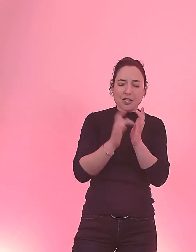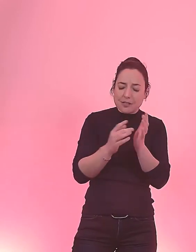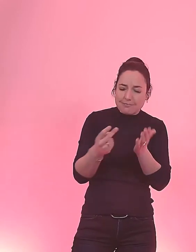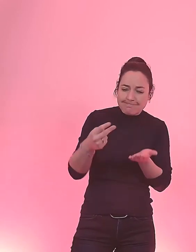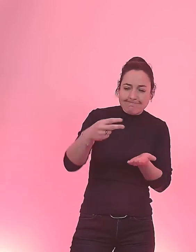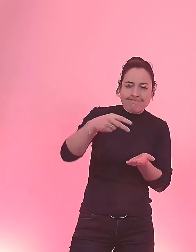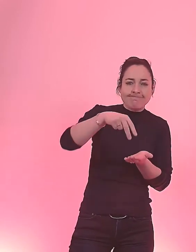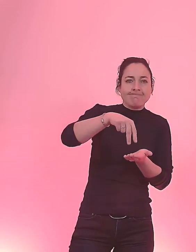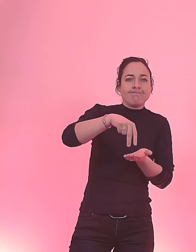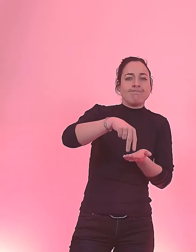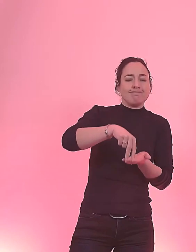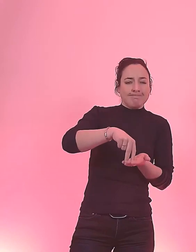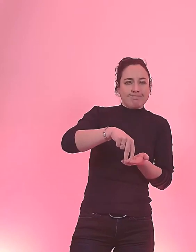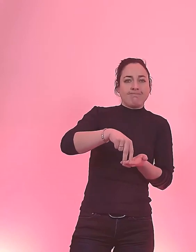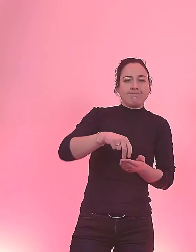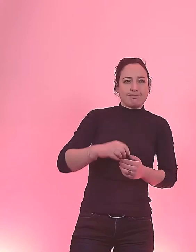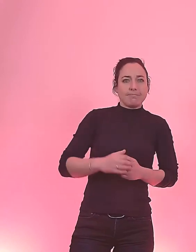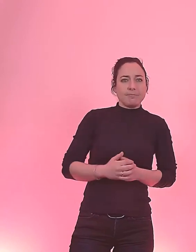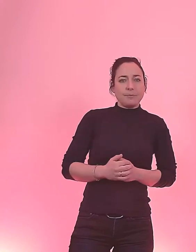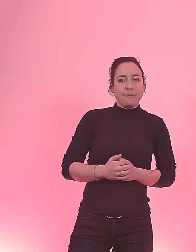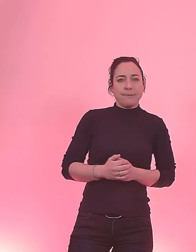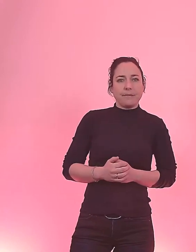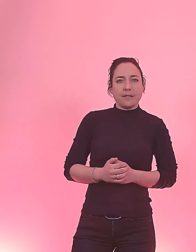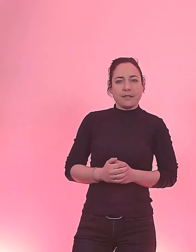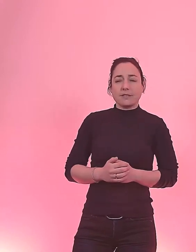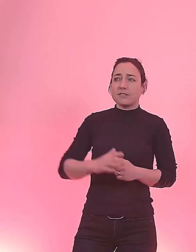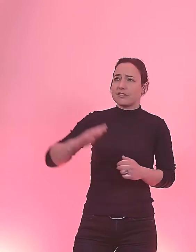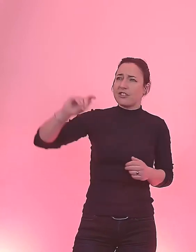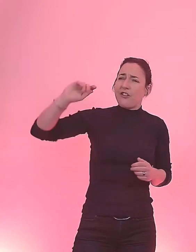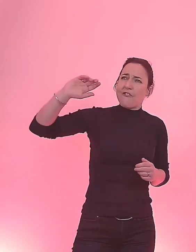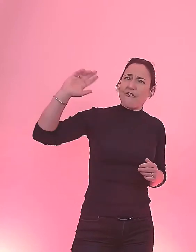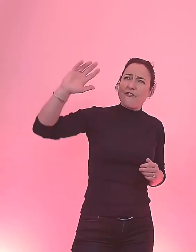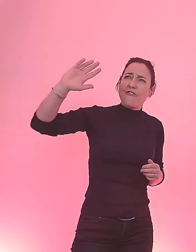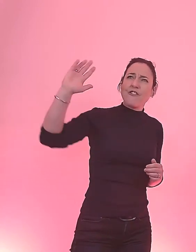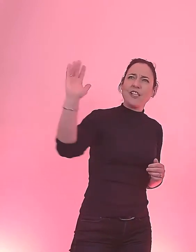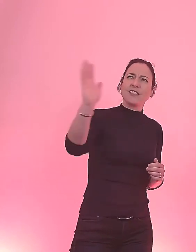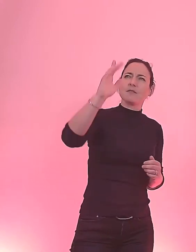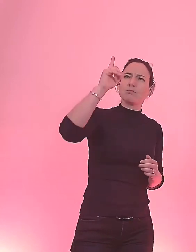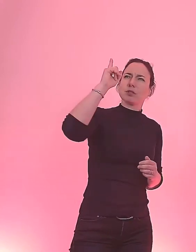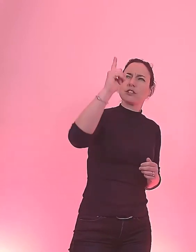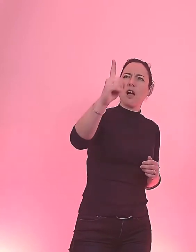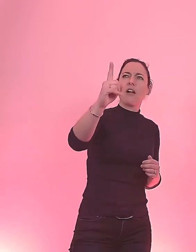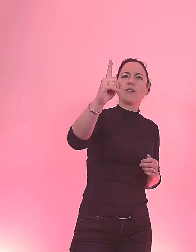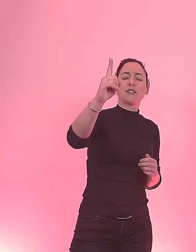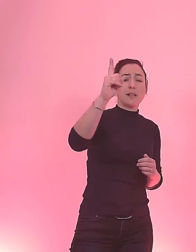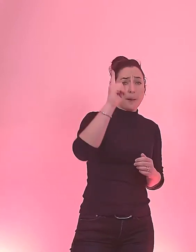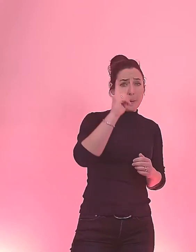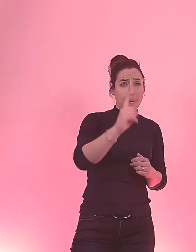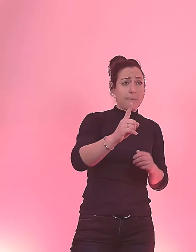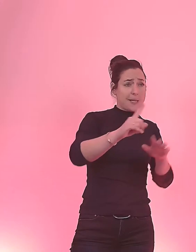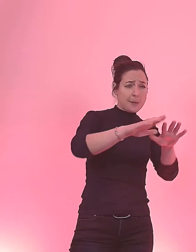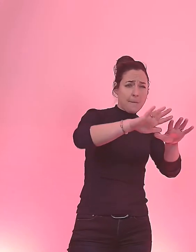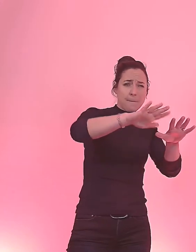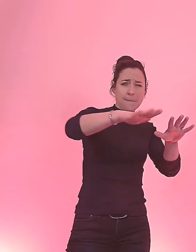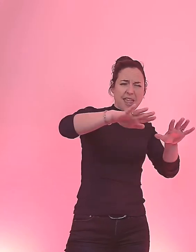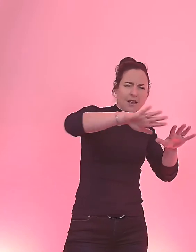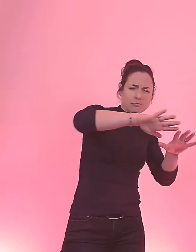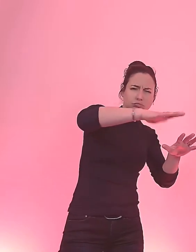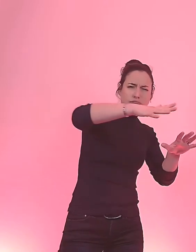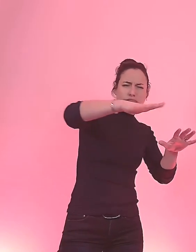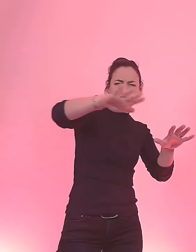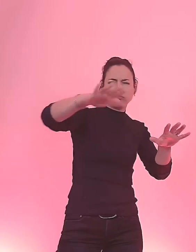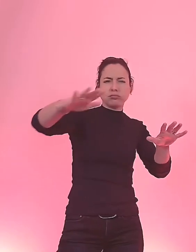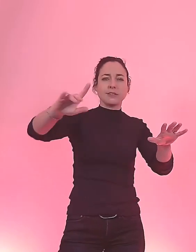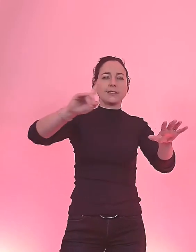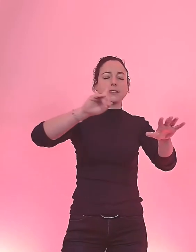en hij bestraft de wind en hij gebied het meer om te gaan liggen de man